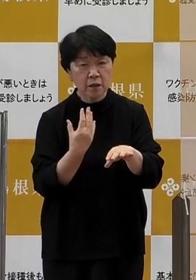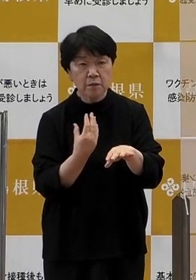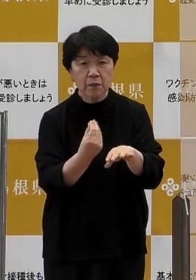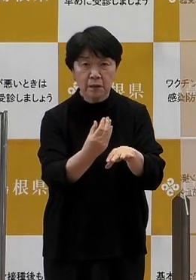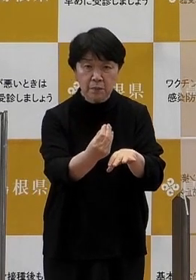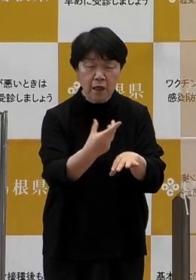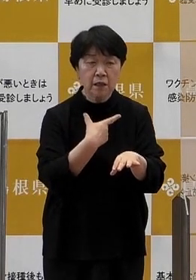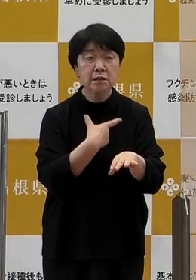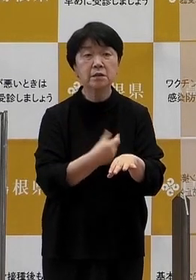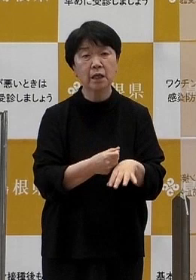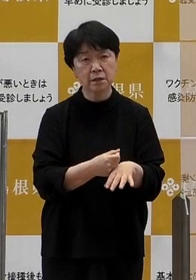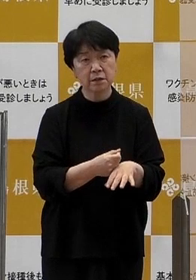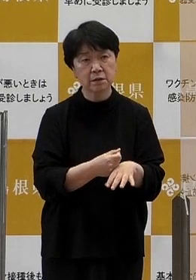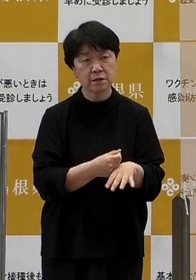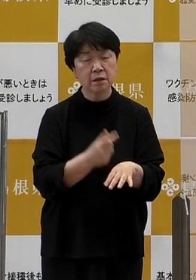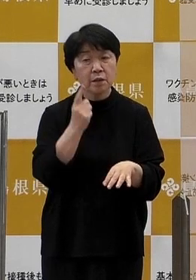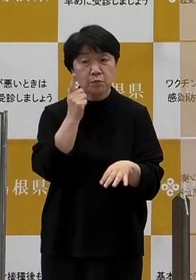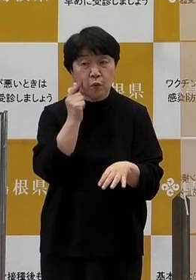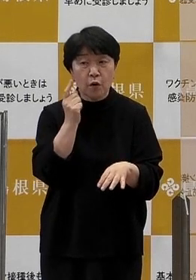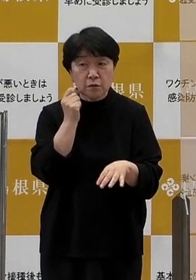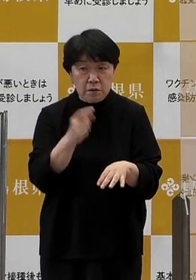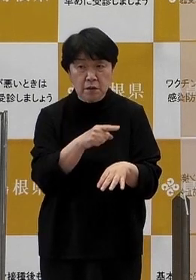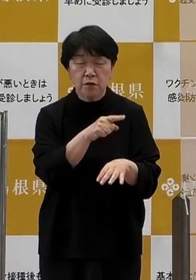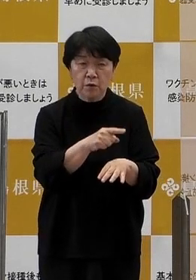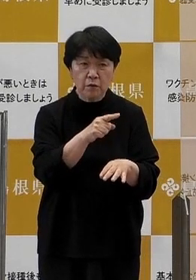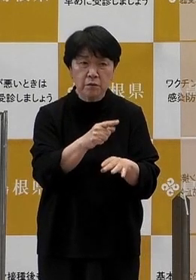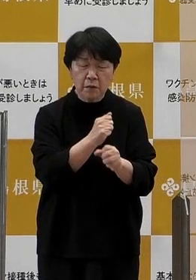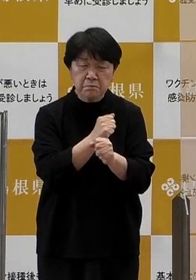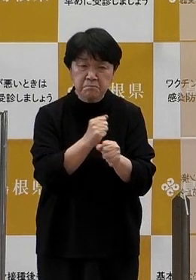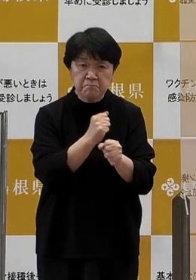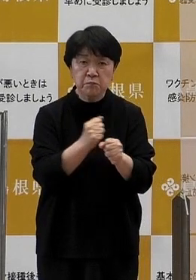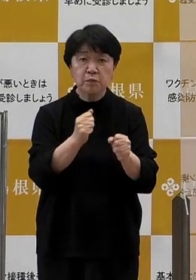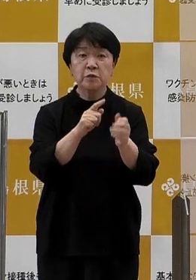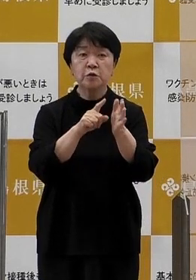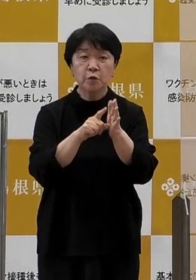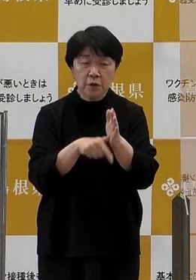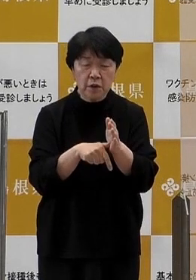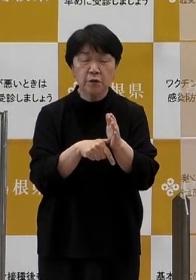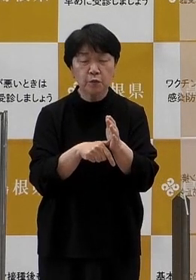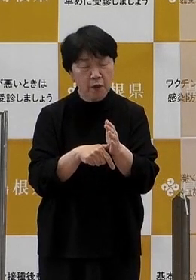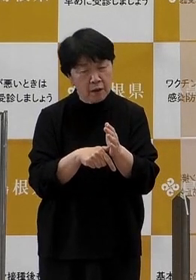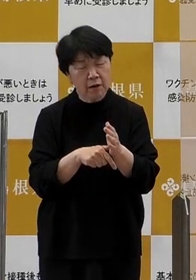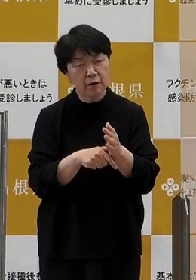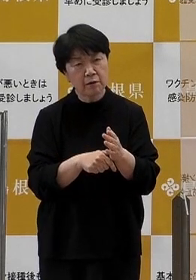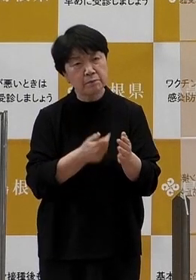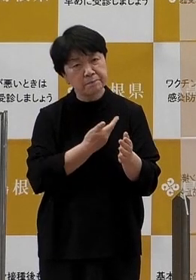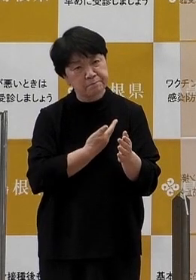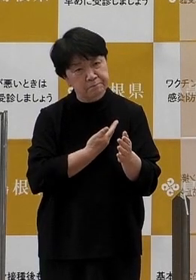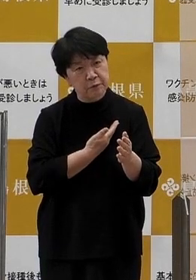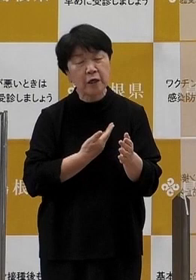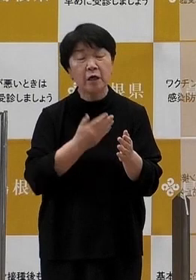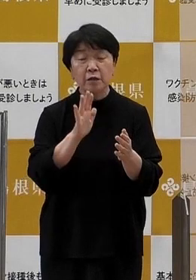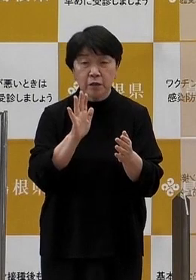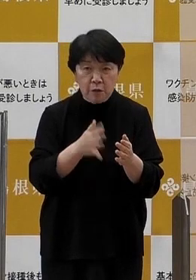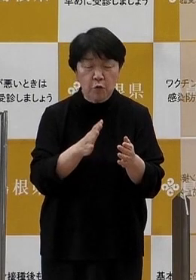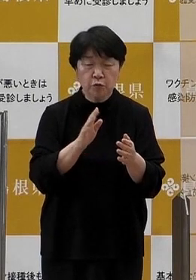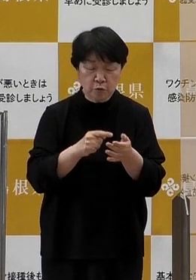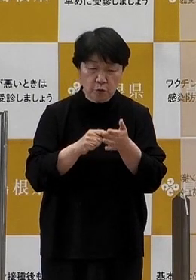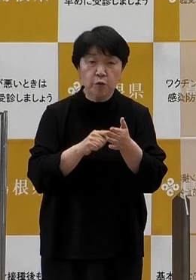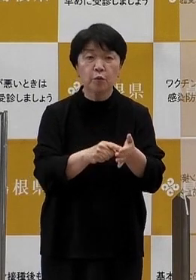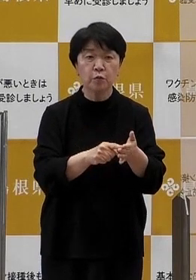いや、これができなくなったら、こういう状況が保てないかもしれません。ただ、この努力を放棄する必要は全く